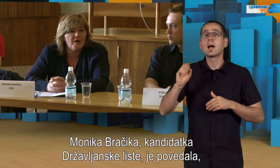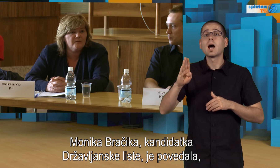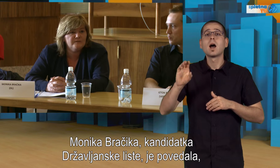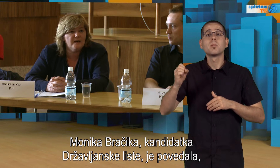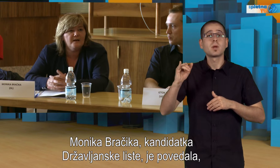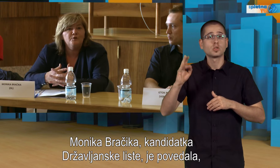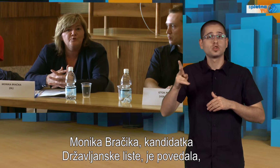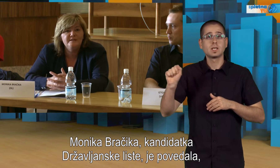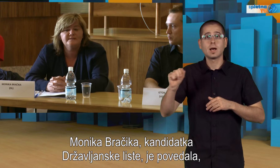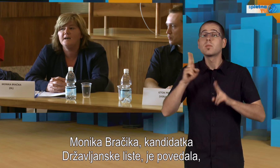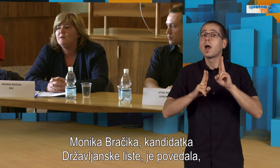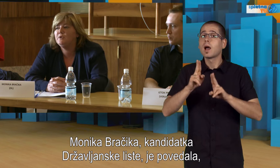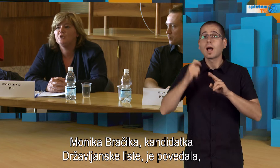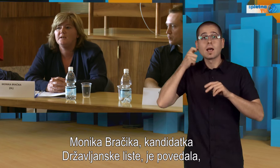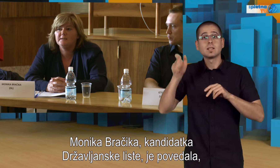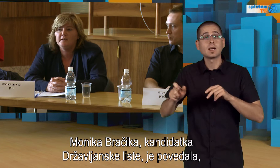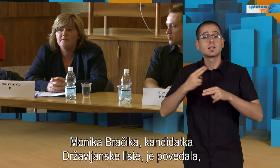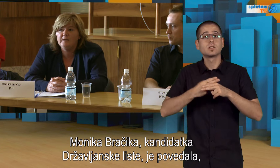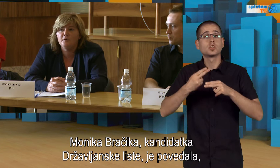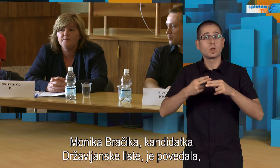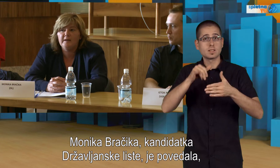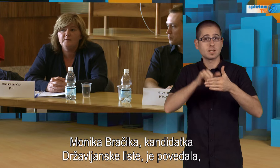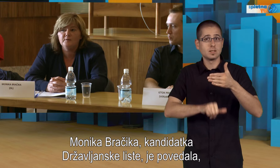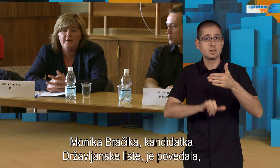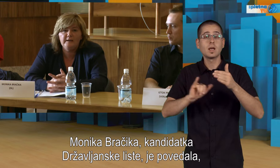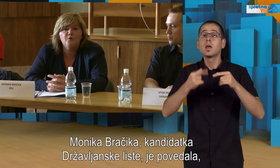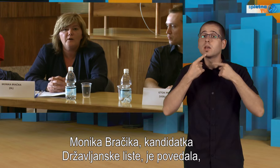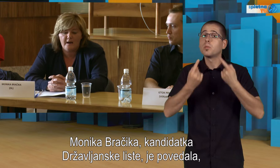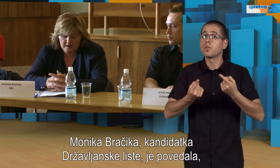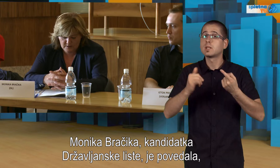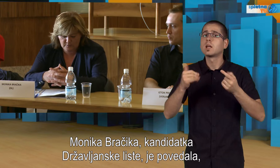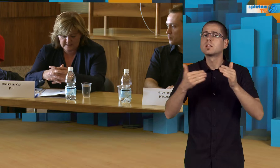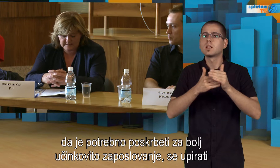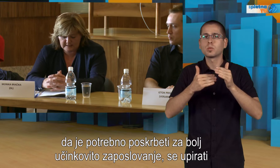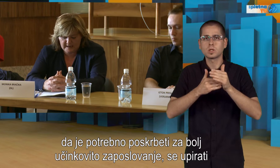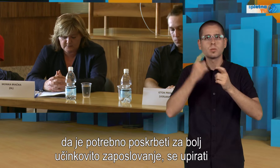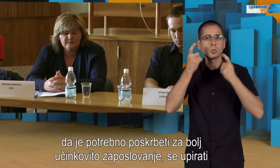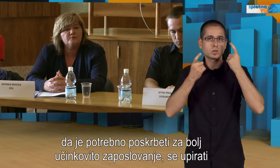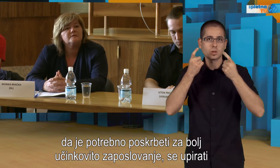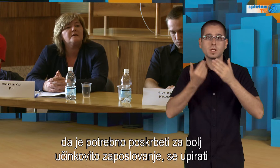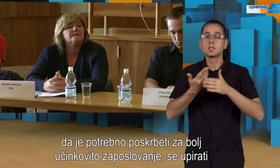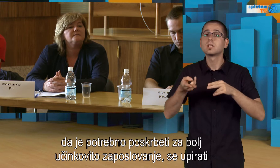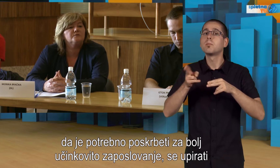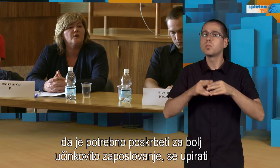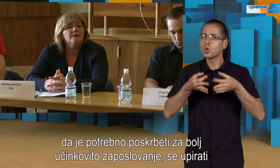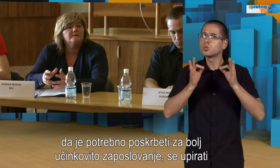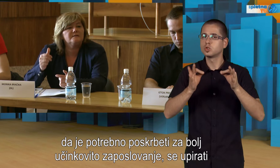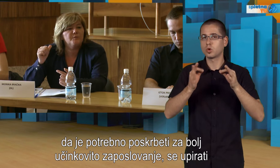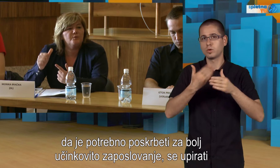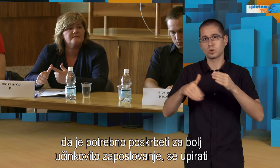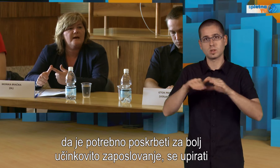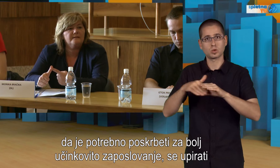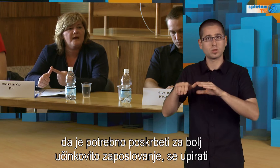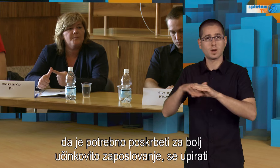Bračika, kandidatka državljanske liste, je povedala, da je potrebno poskrbeti za bolj učinkovito zaposlovanje, se